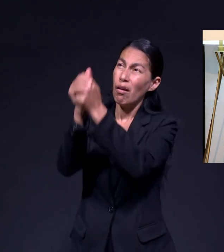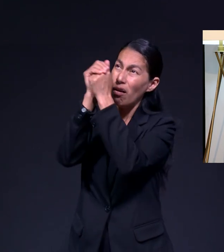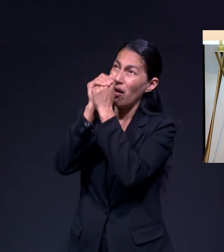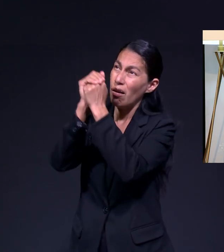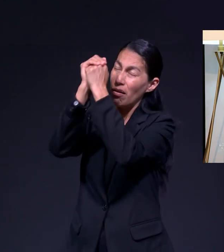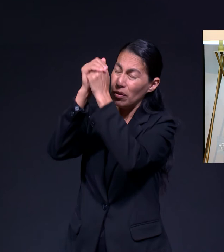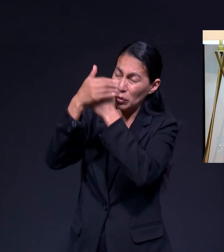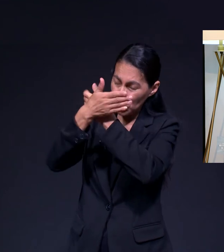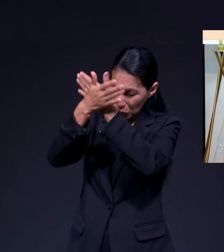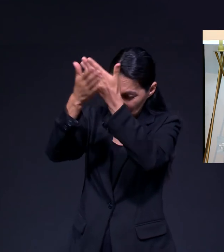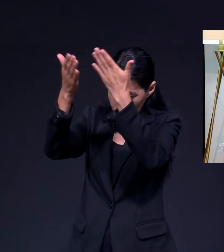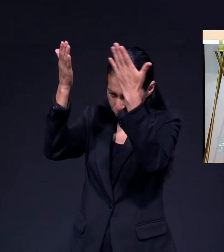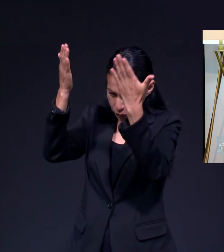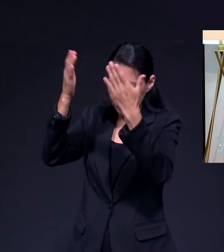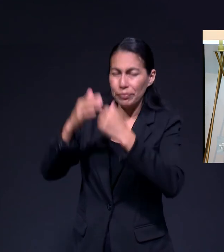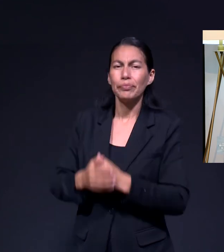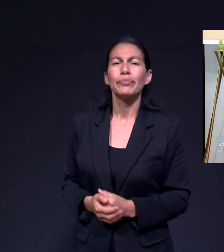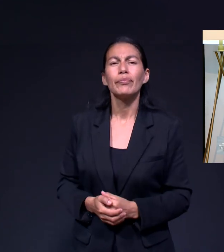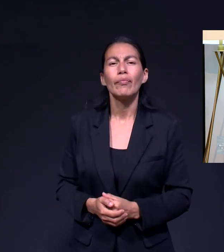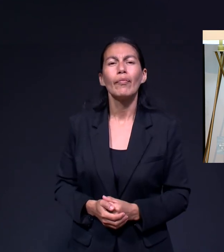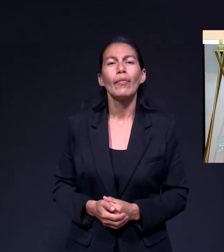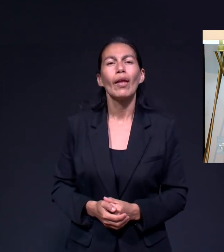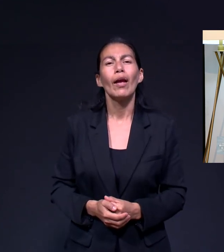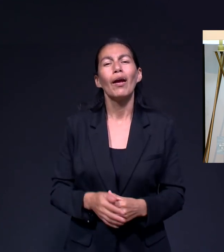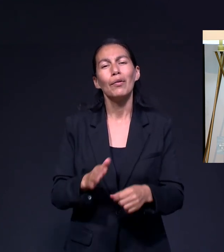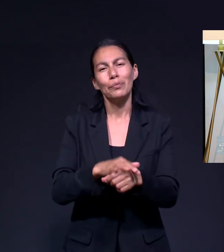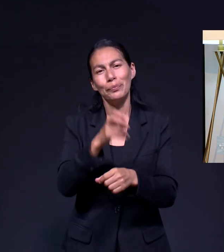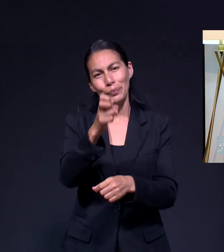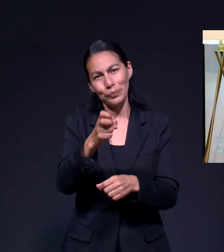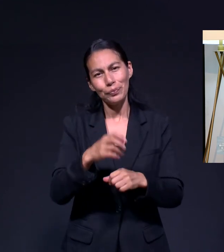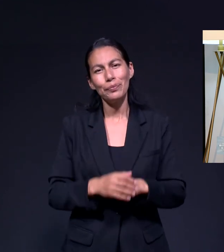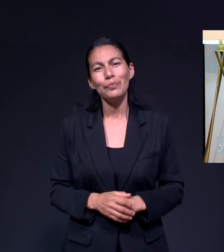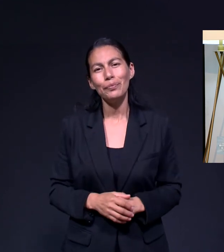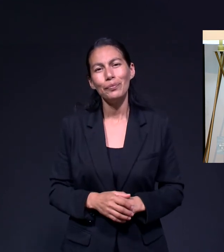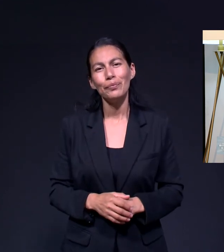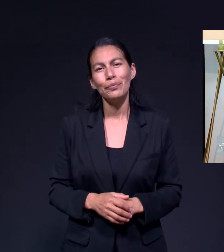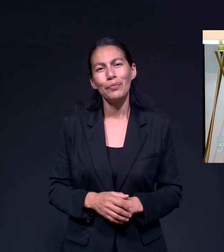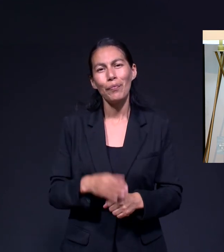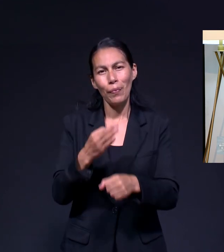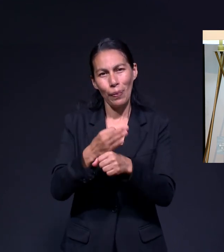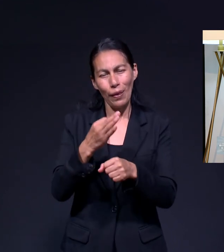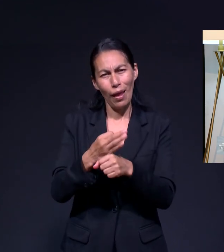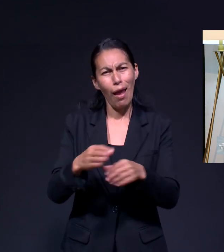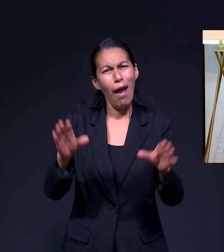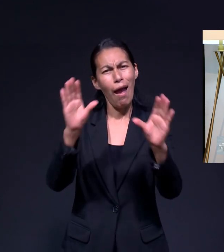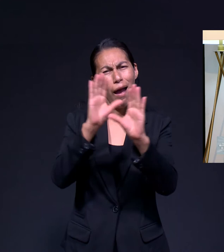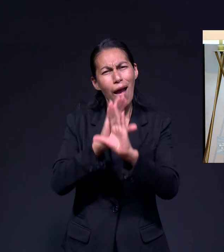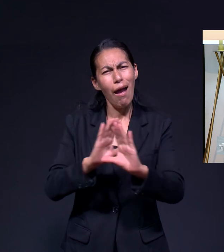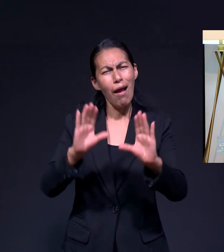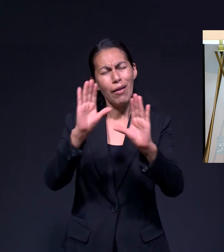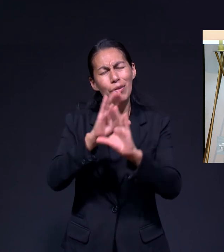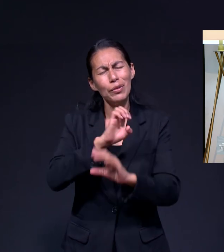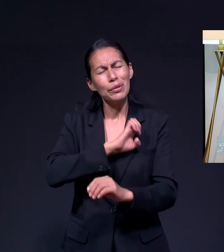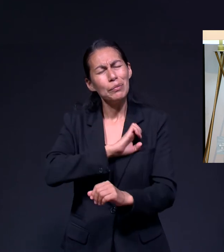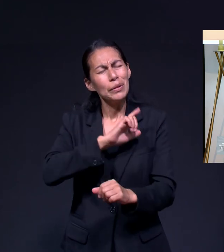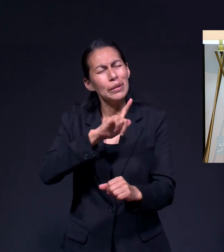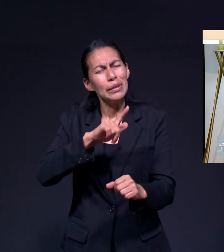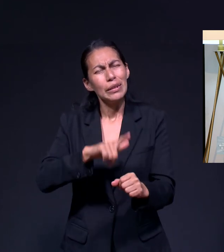la gloria que su nombre merece por eso mientras escuchamos